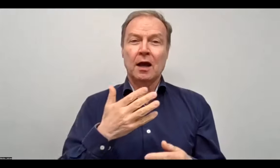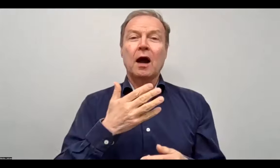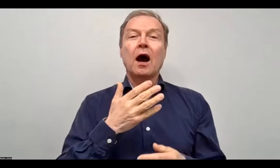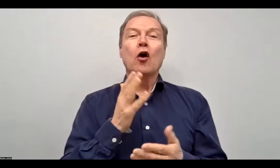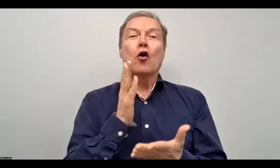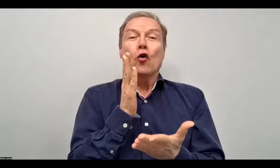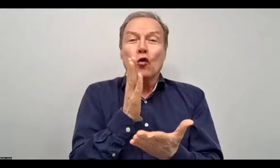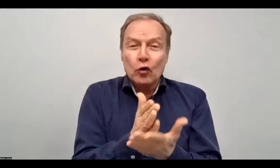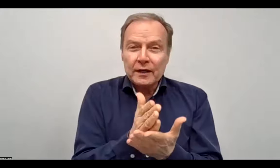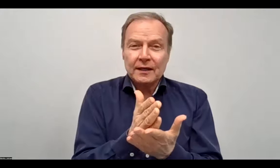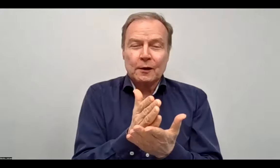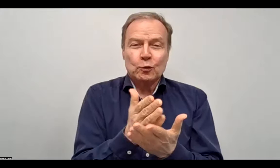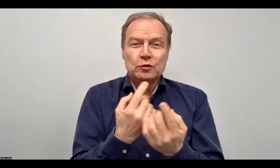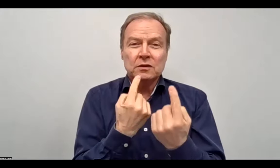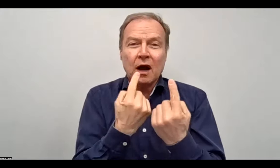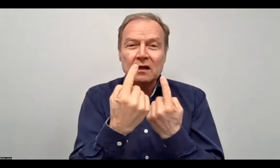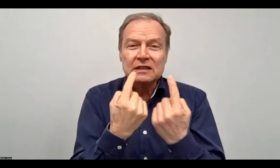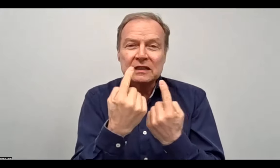ongelma on se, että